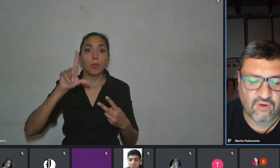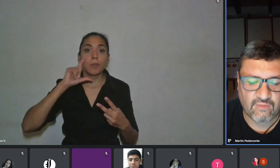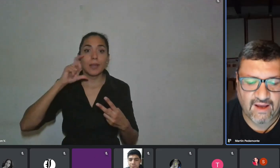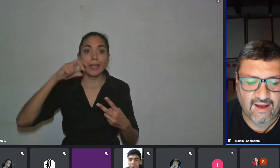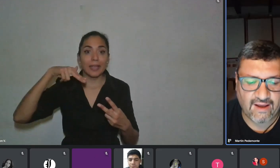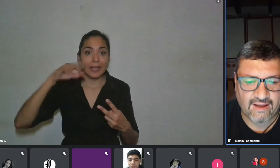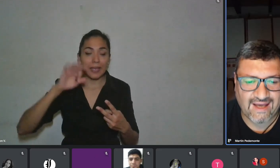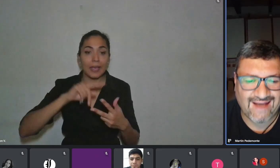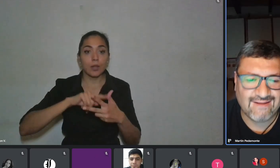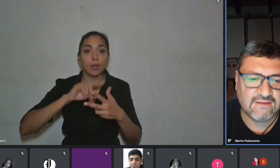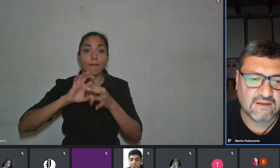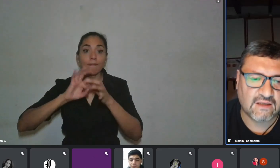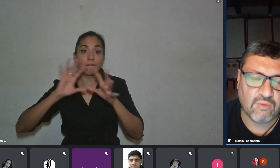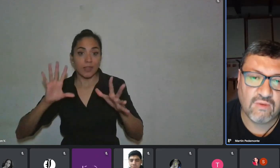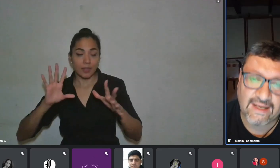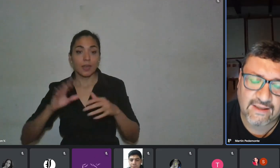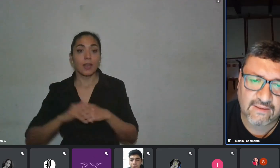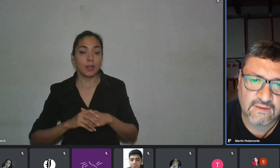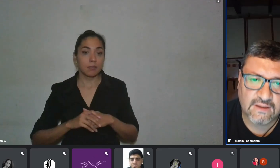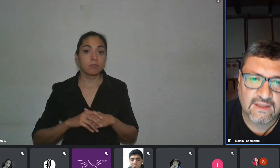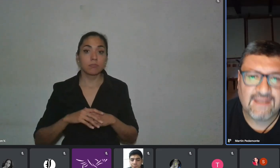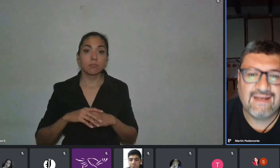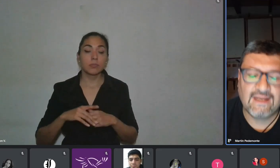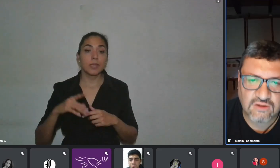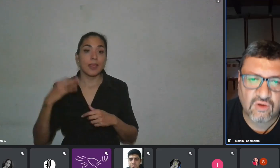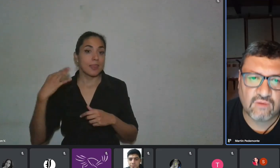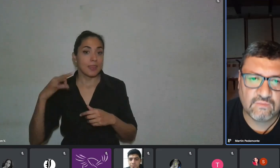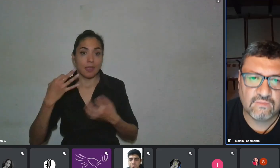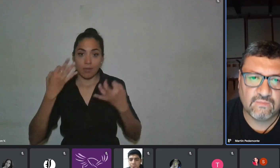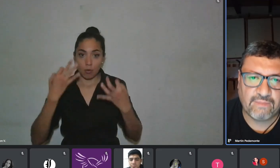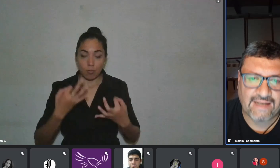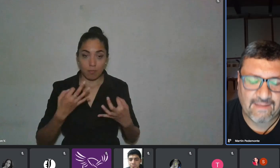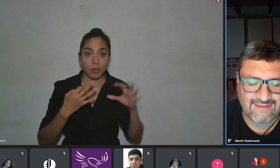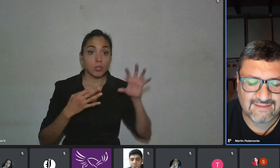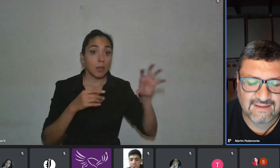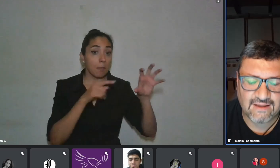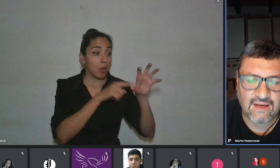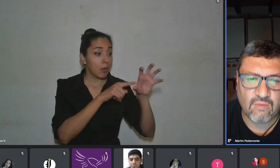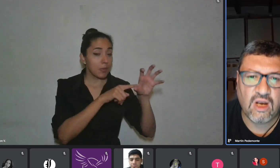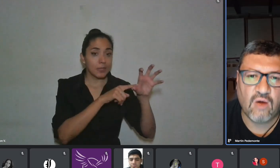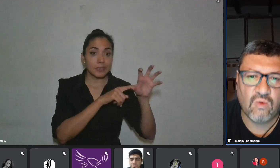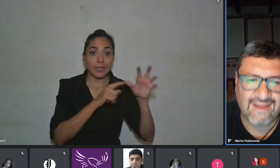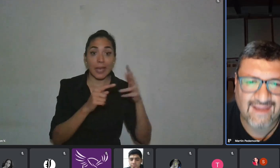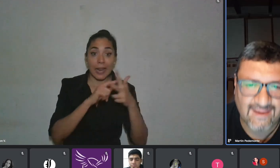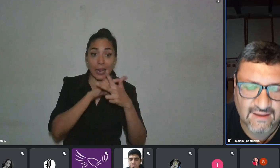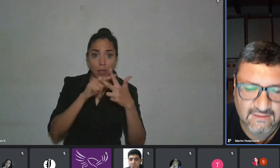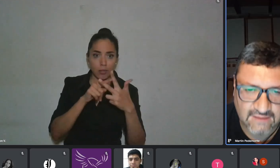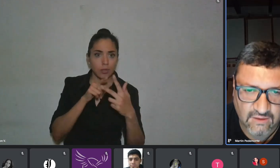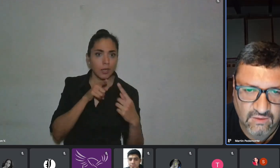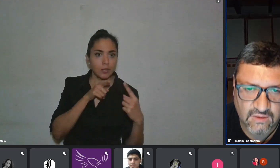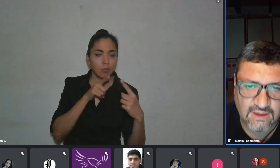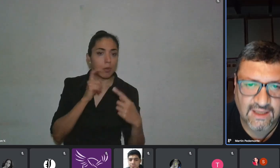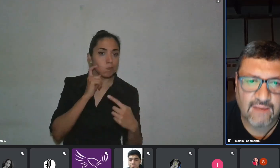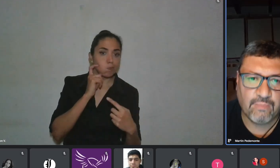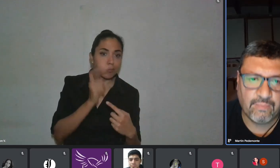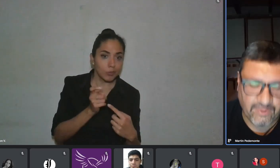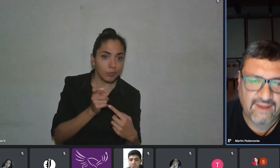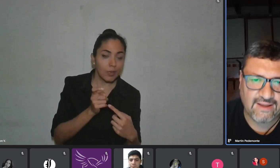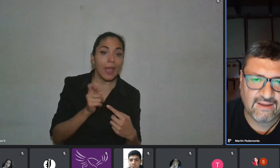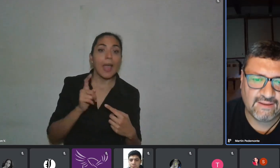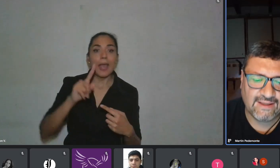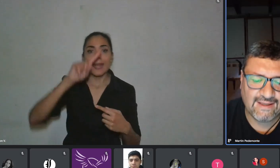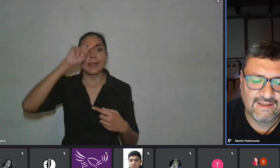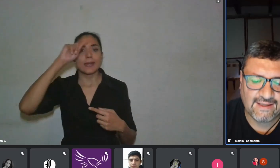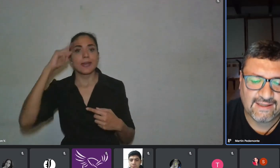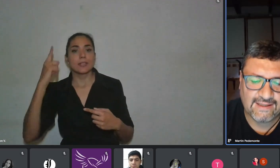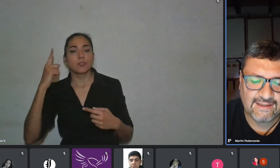de forma antirrepublicana, Nación, para mantener, digamos, la unidad del Estado,